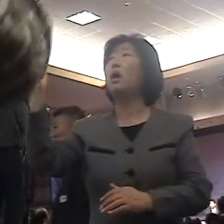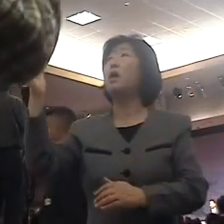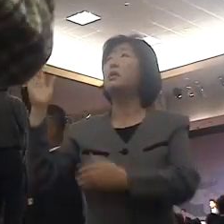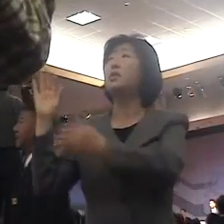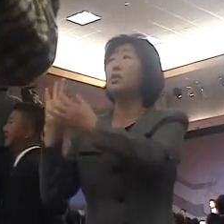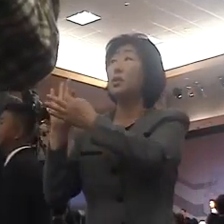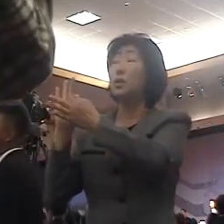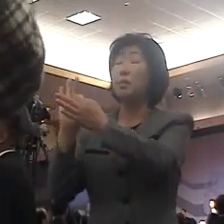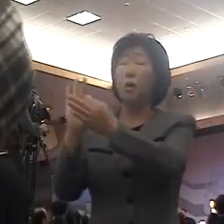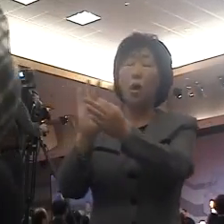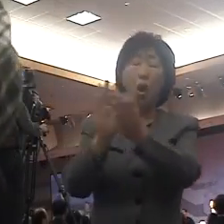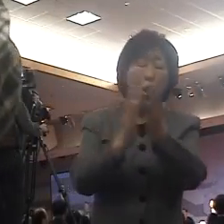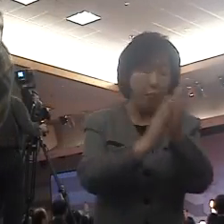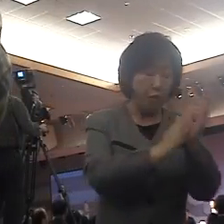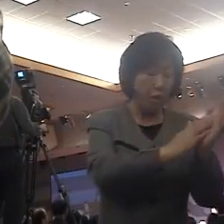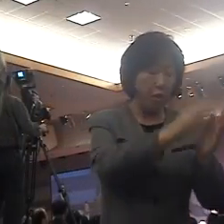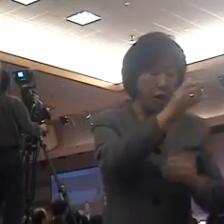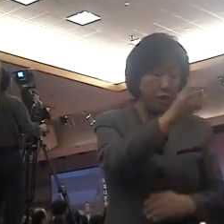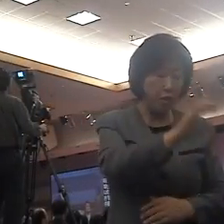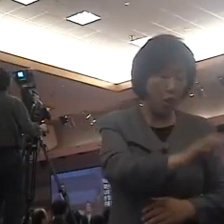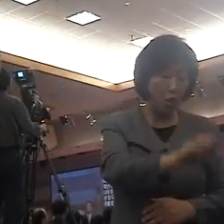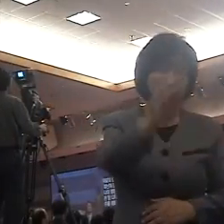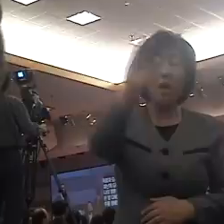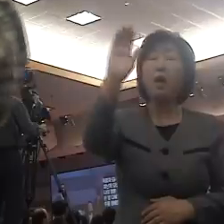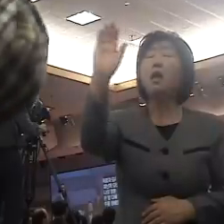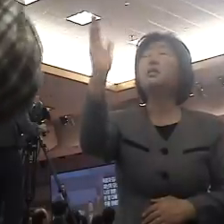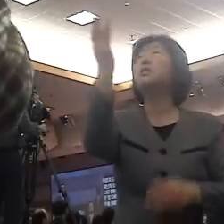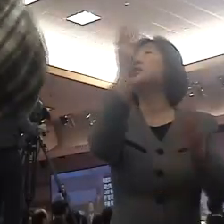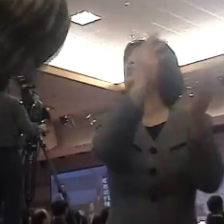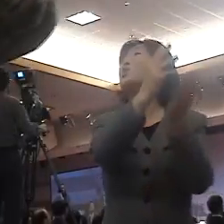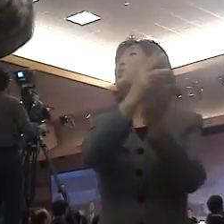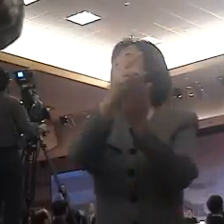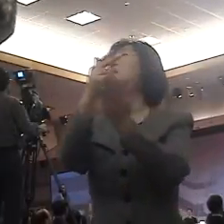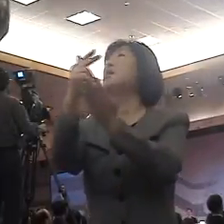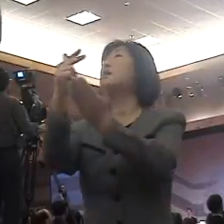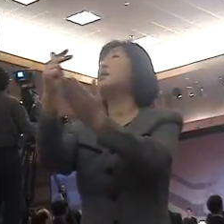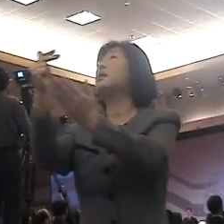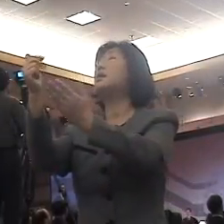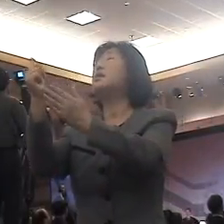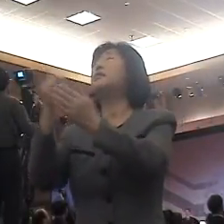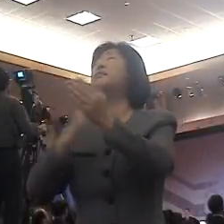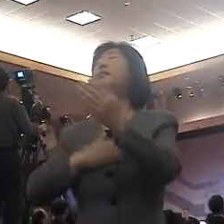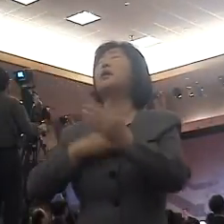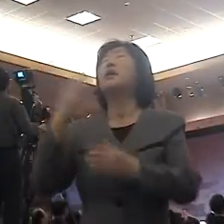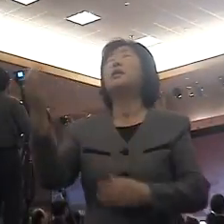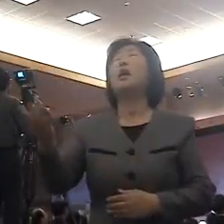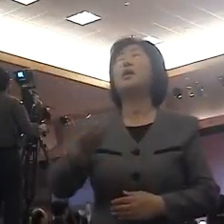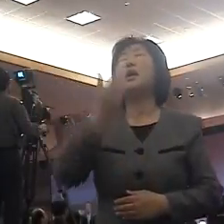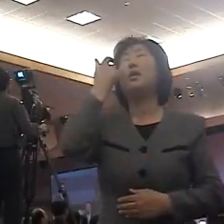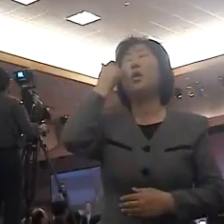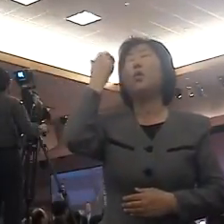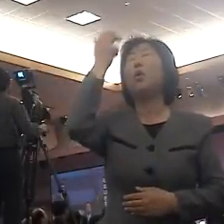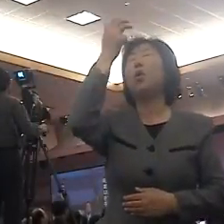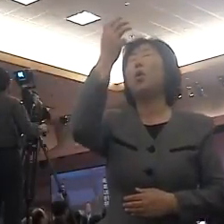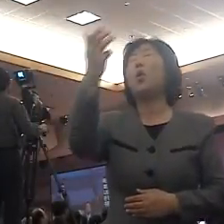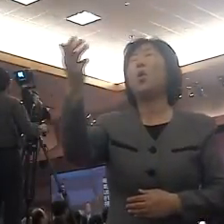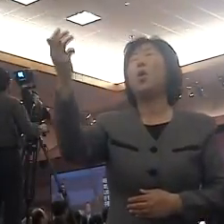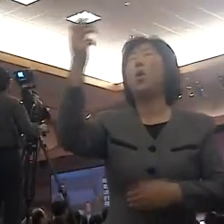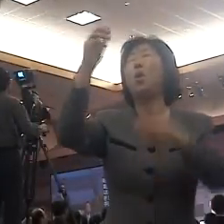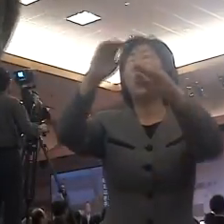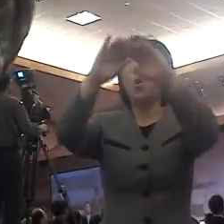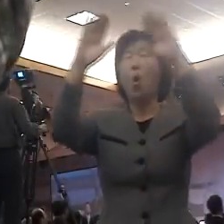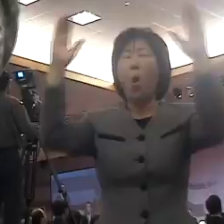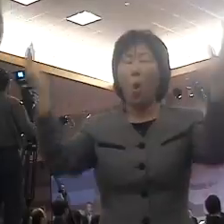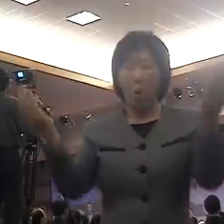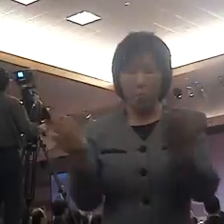위로자 되신 피난처 되신 나의 영혼, 나의 영혼